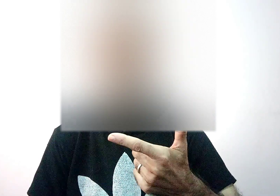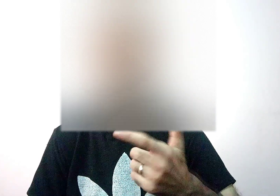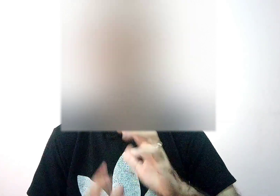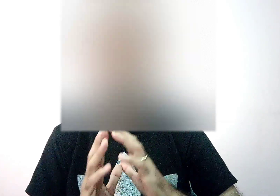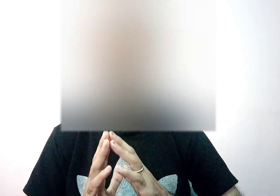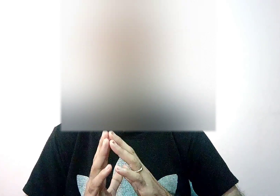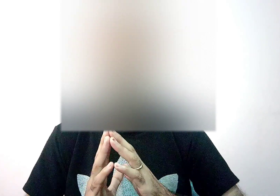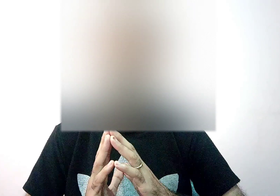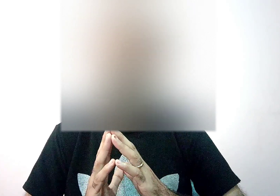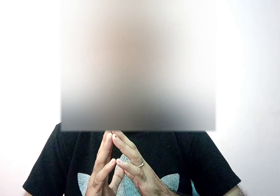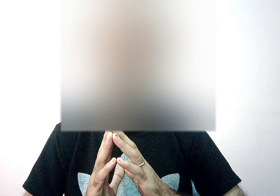الثانيه